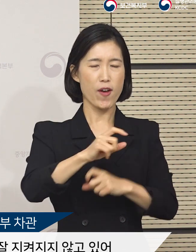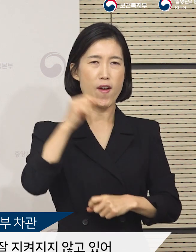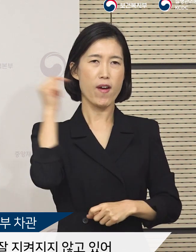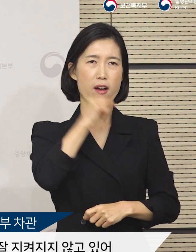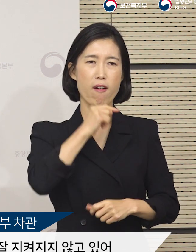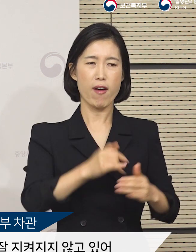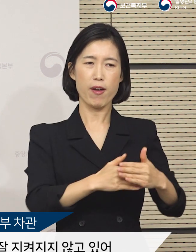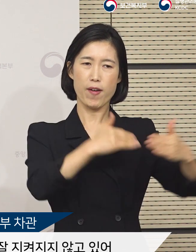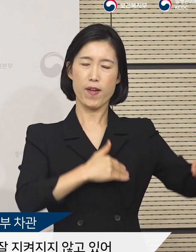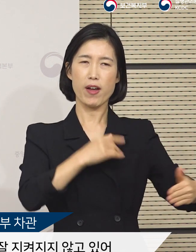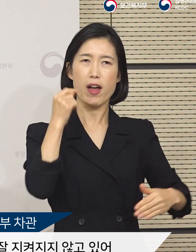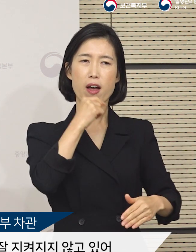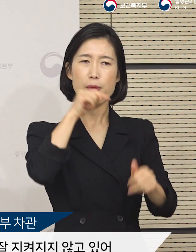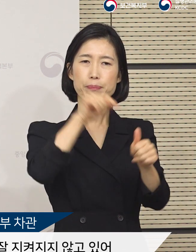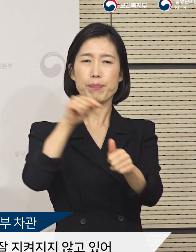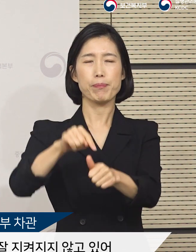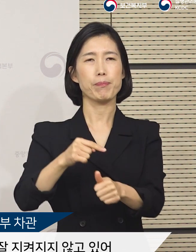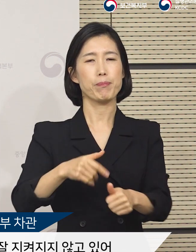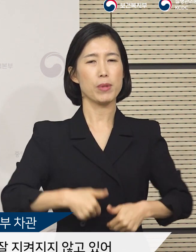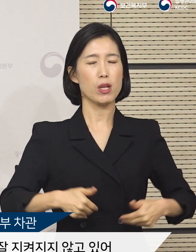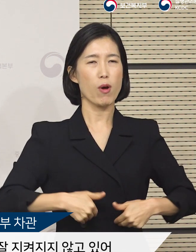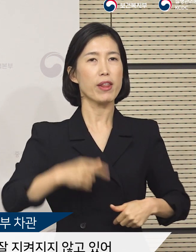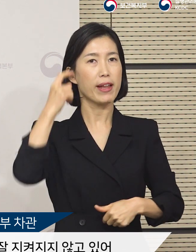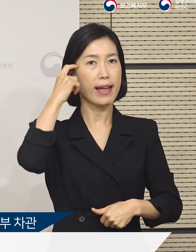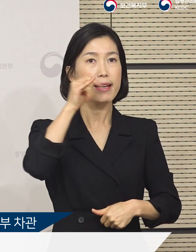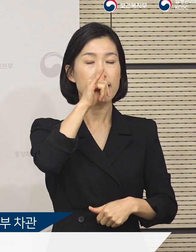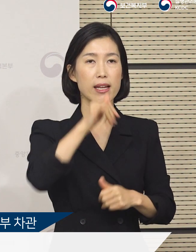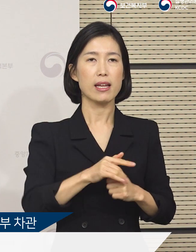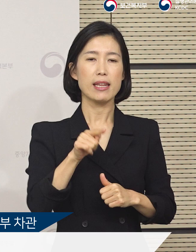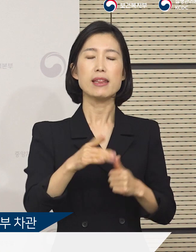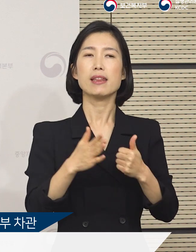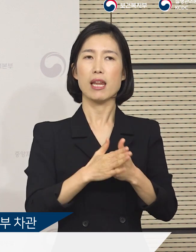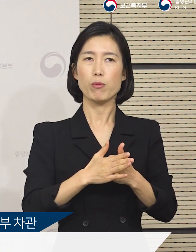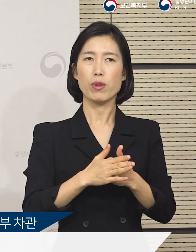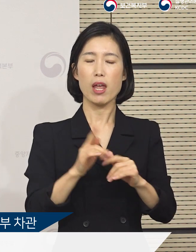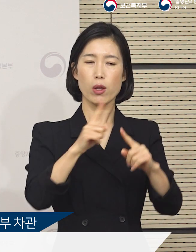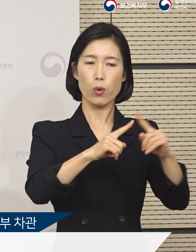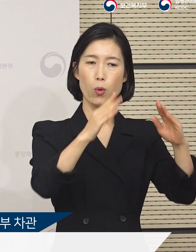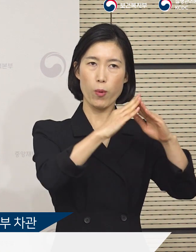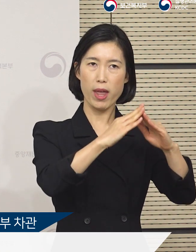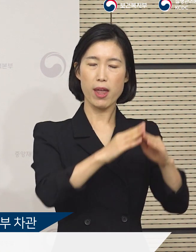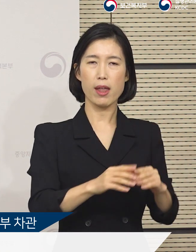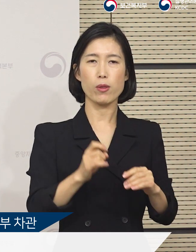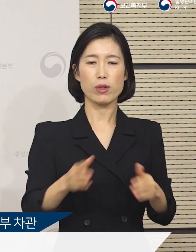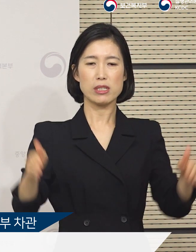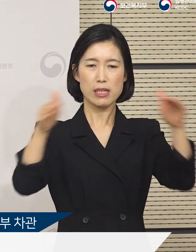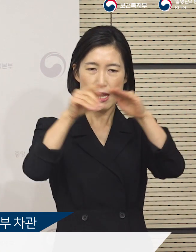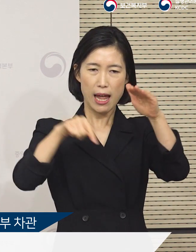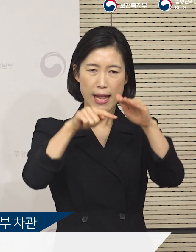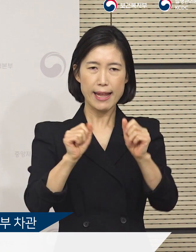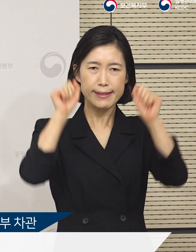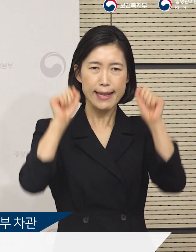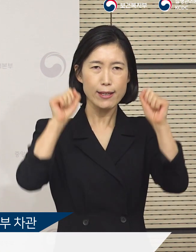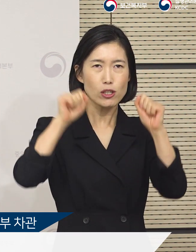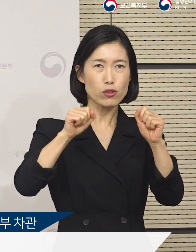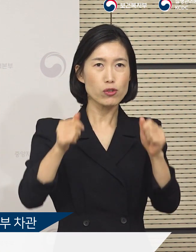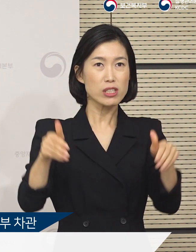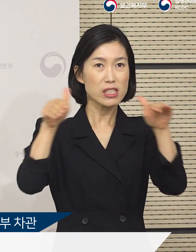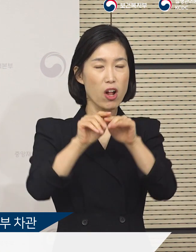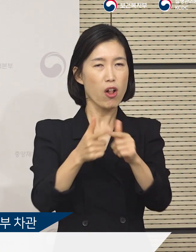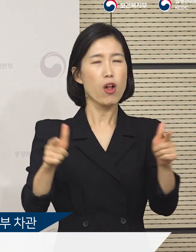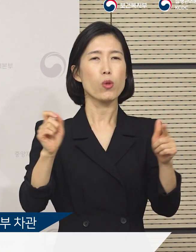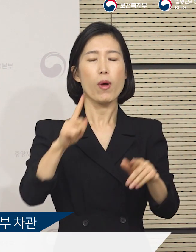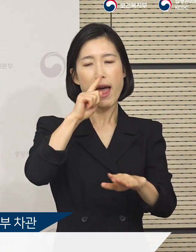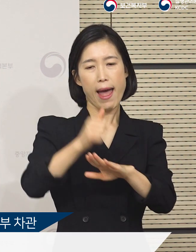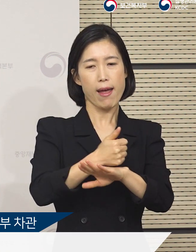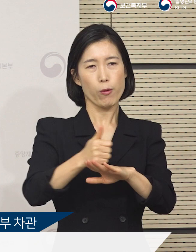조치가 필요하다고 판단하고 있습니다. 이에 따라 교회, 실내 체육시설 등과 마찬가지로